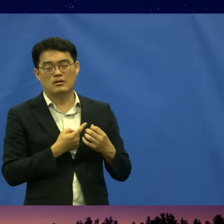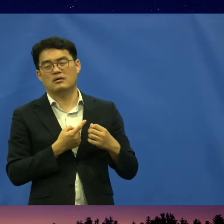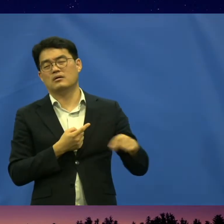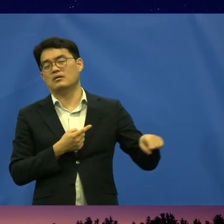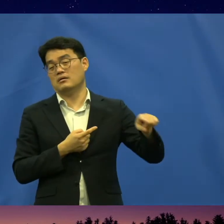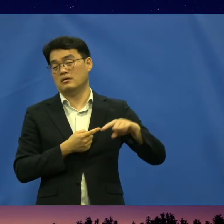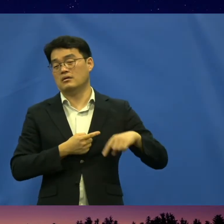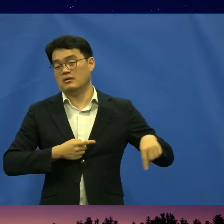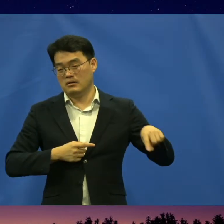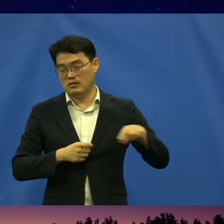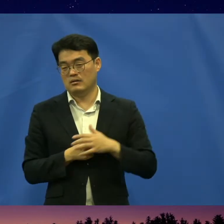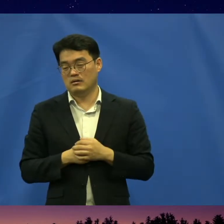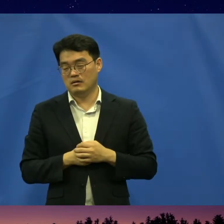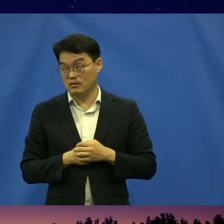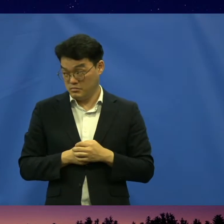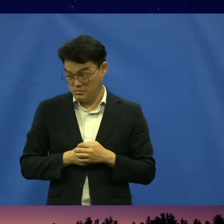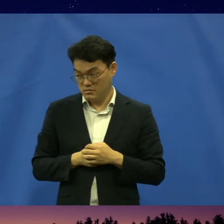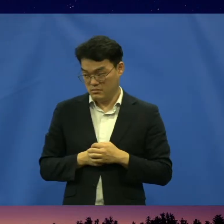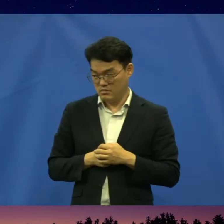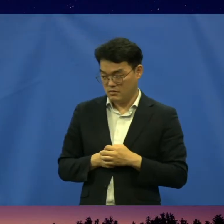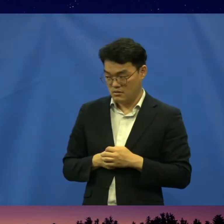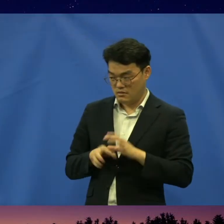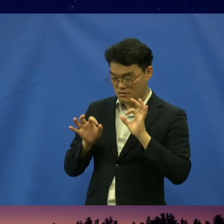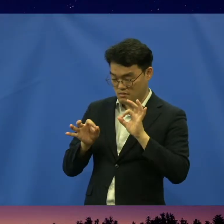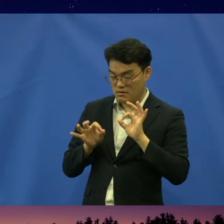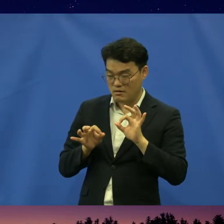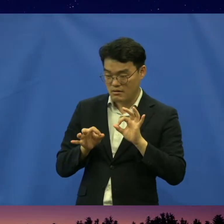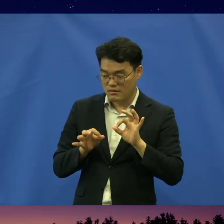소일하는 사람들이, 열심히 구독을 하는 사람이 있어요.